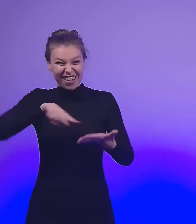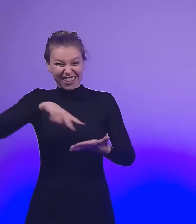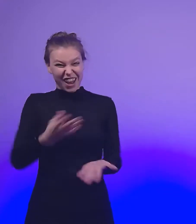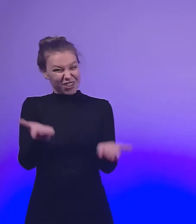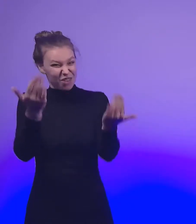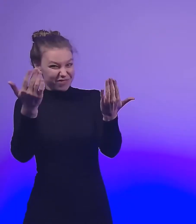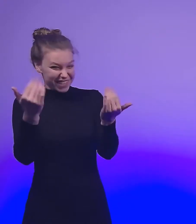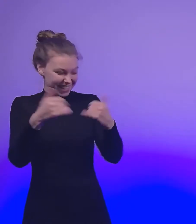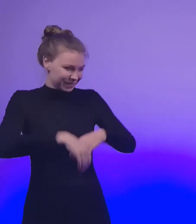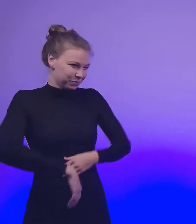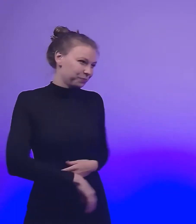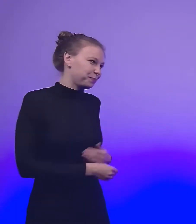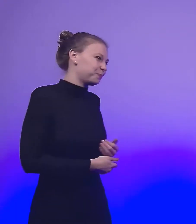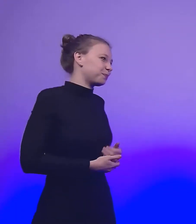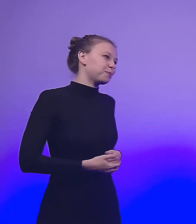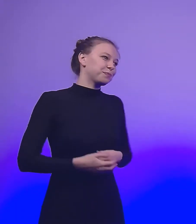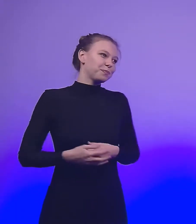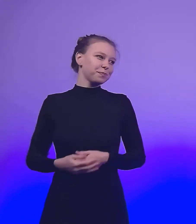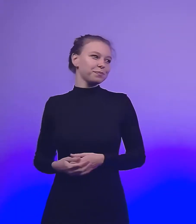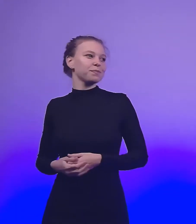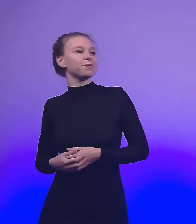ie!